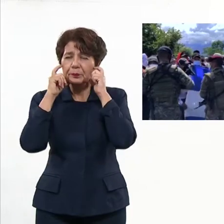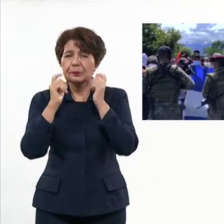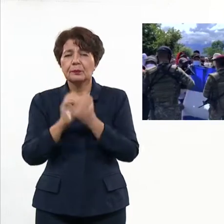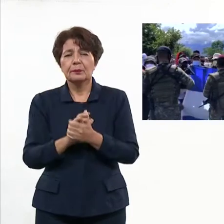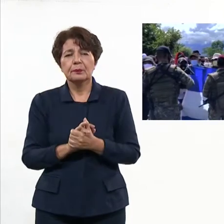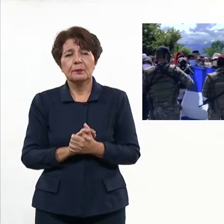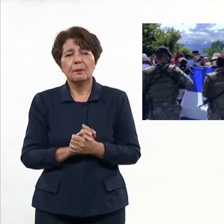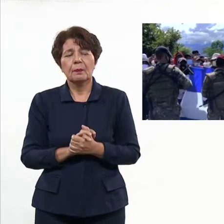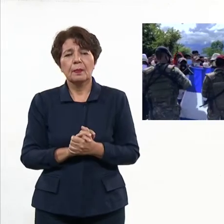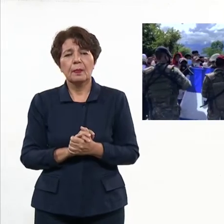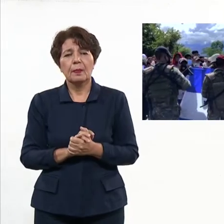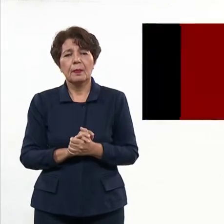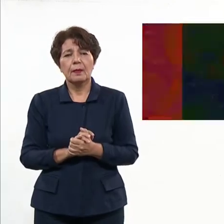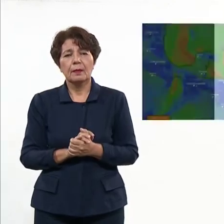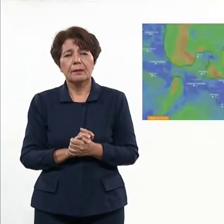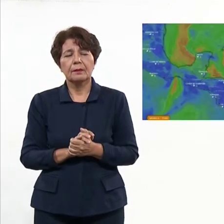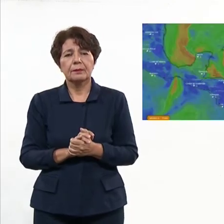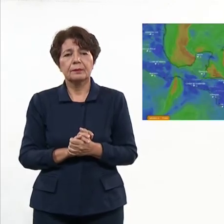varela